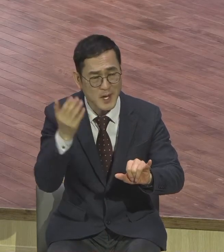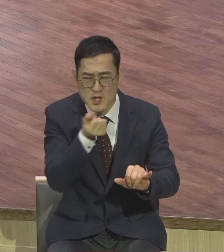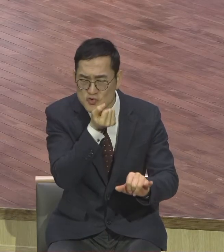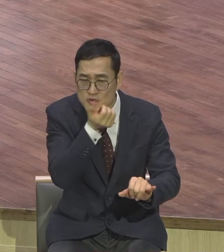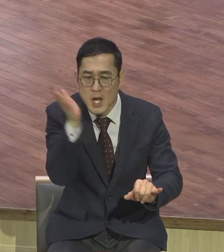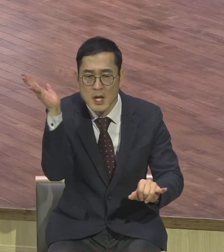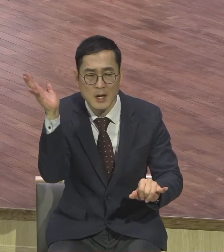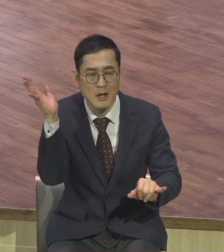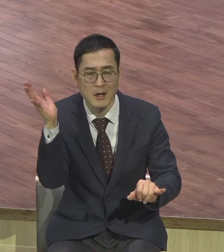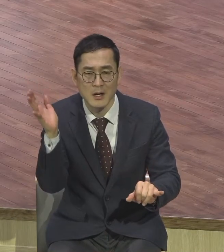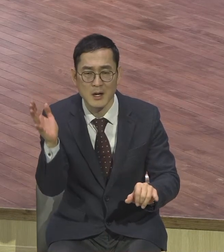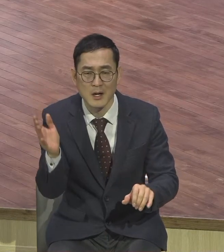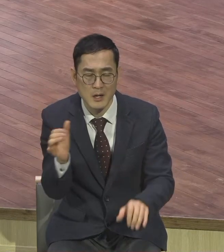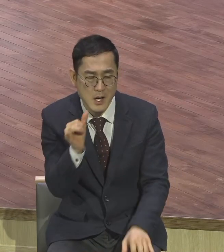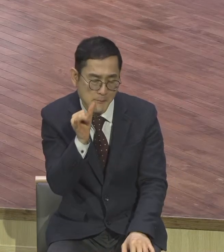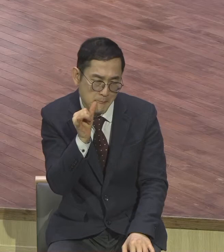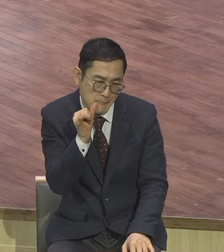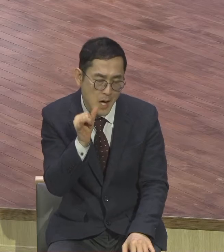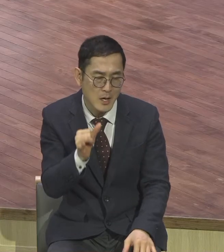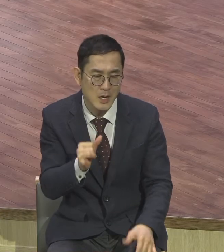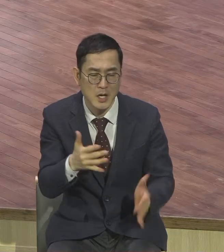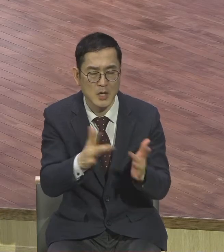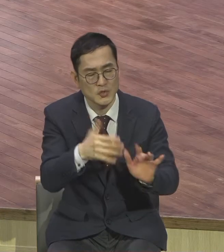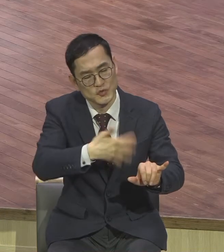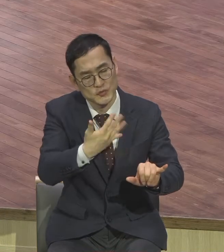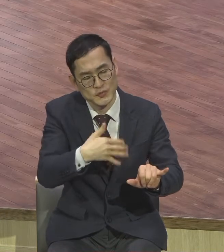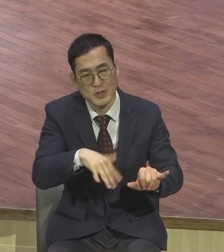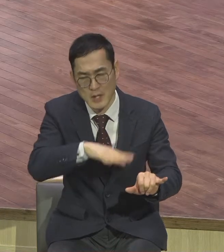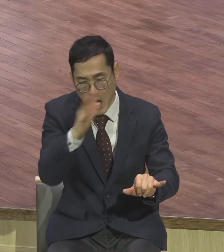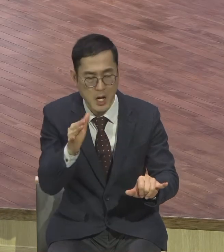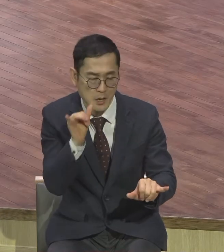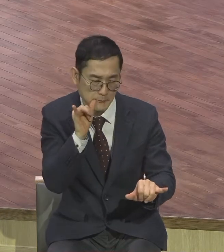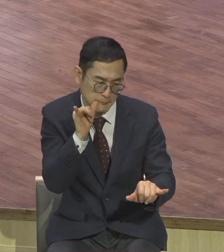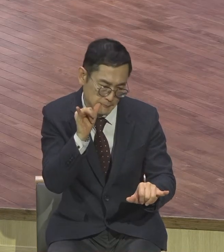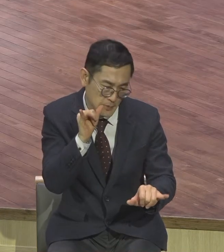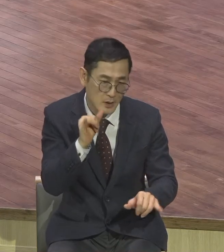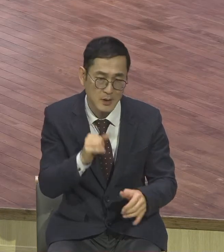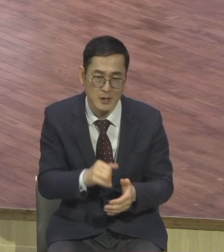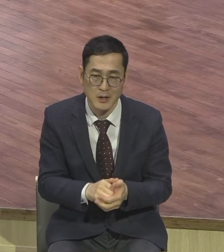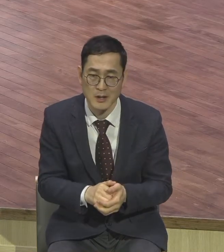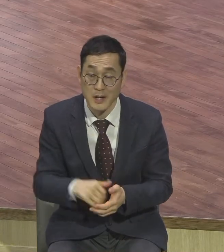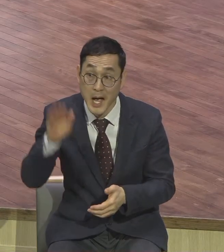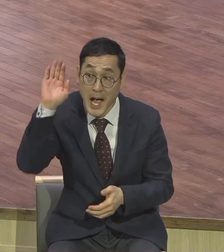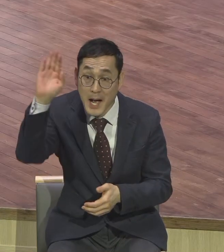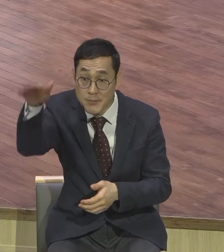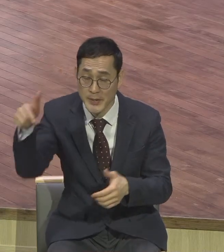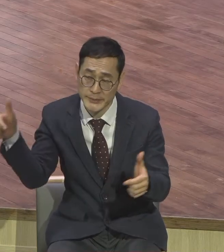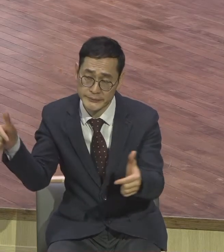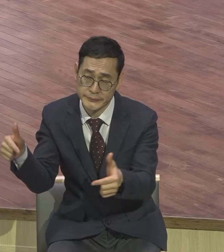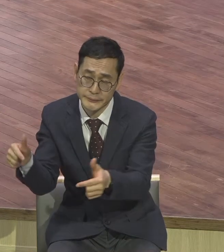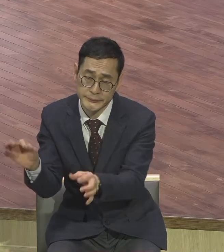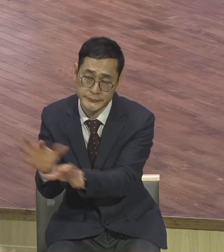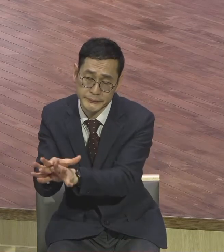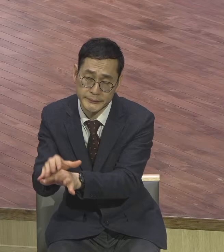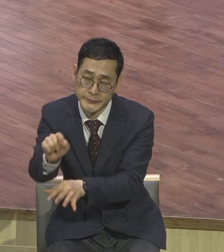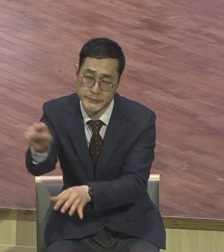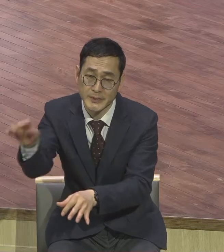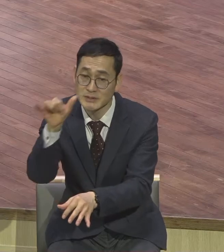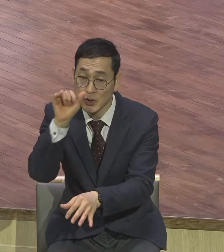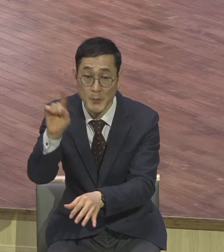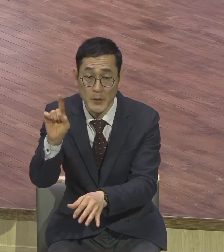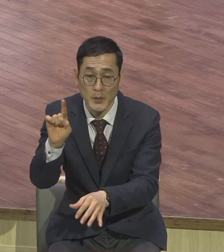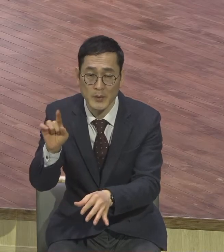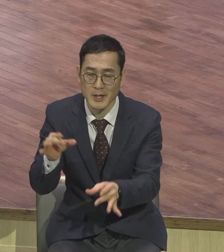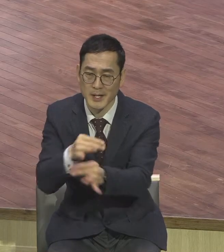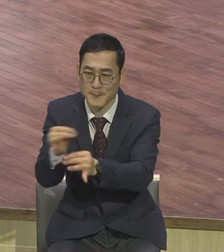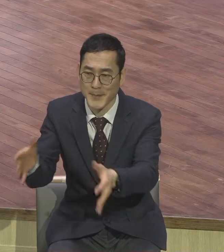뭐 이제는 있으면 없어질 거 많습니다. 벌써 백화점